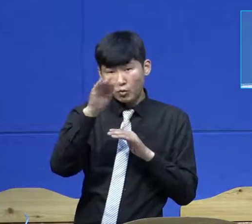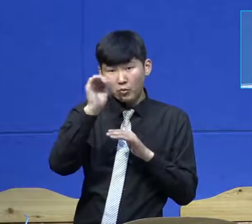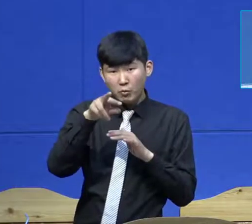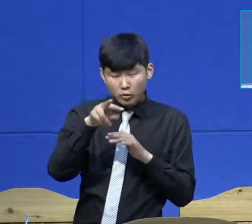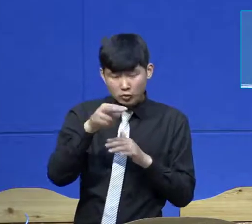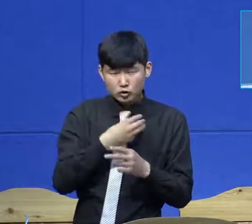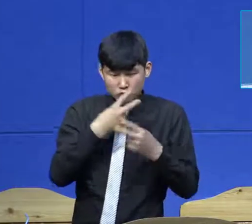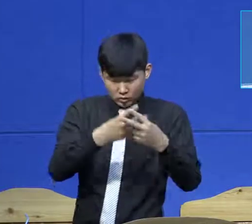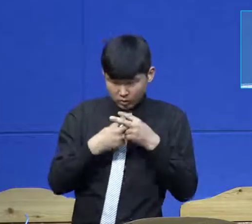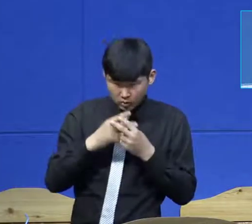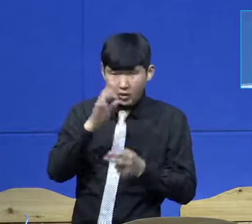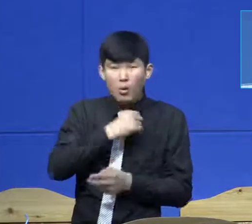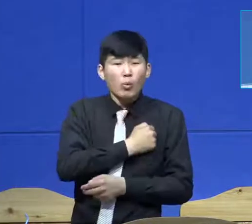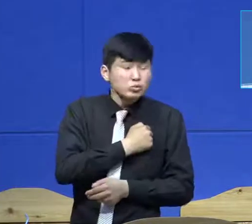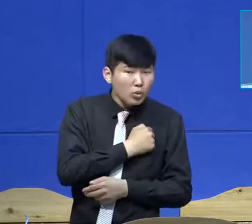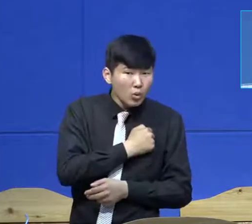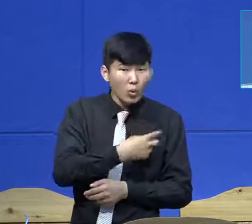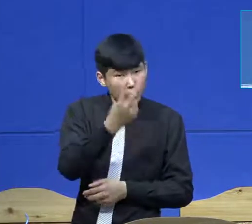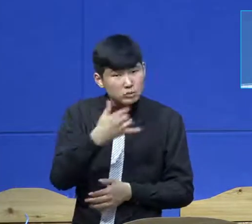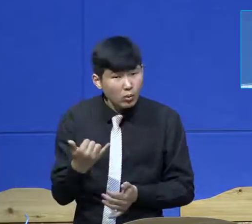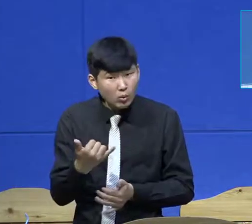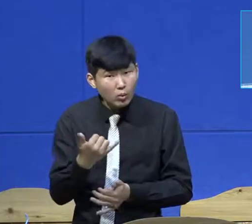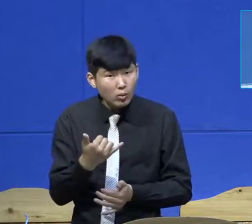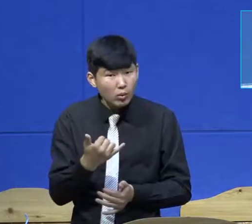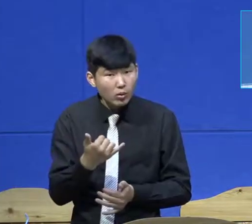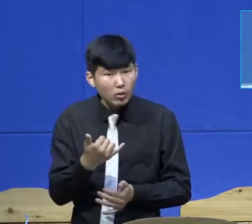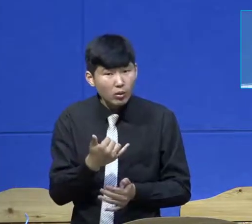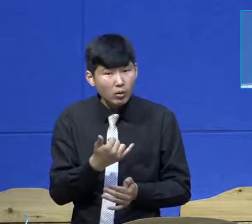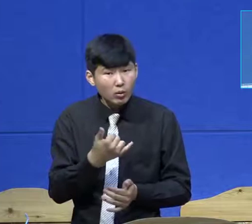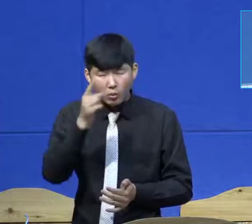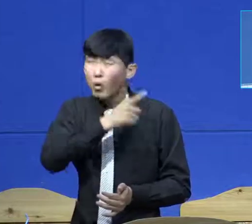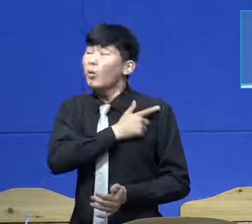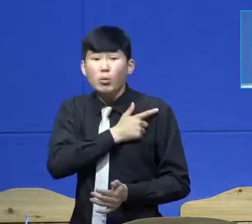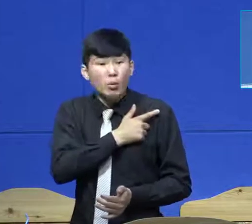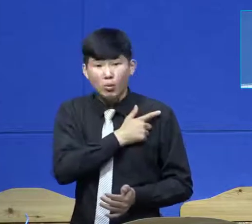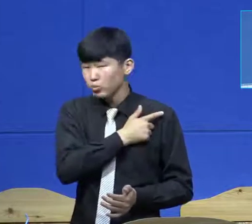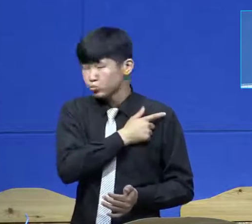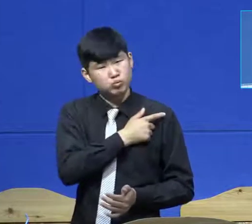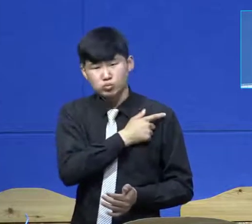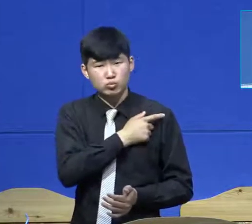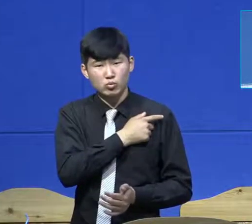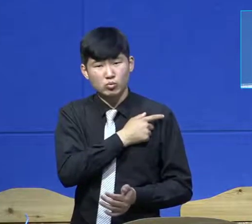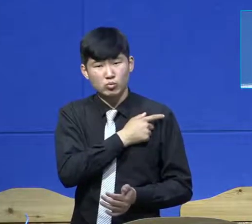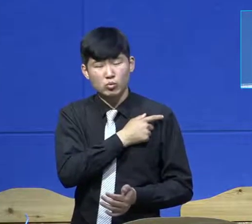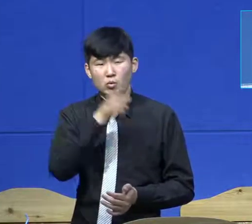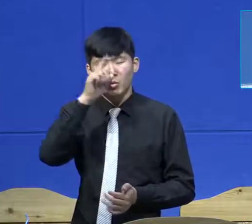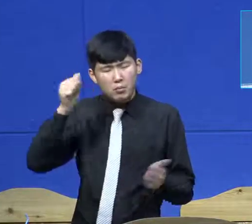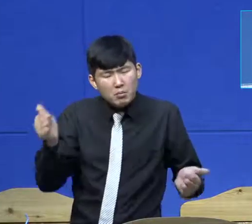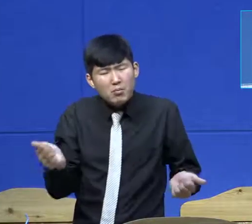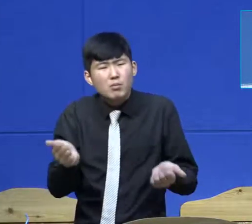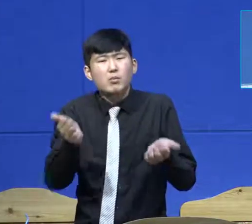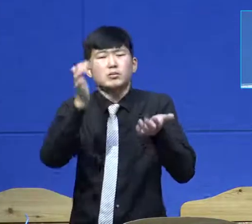үү? Бурханд гомдлсон үү? Шүнэн бурханд магтууд болж байсан. Багтан дууд болж байсан. Бурханд